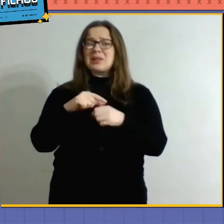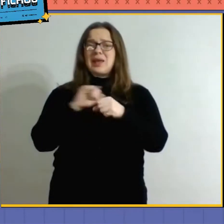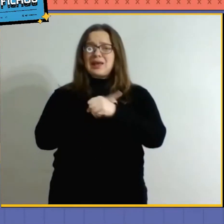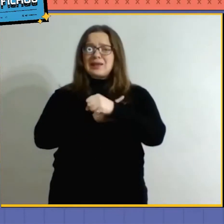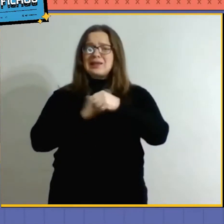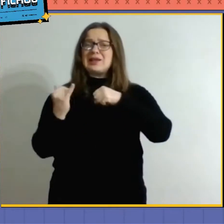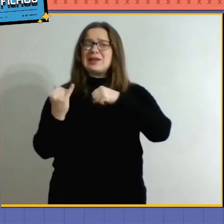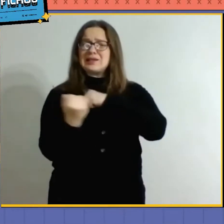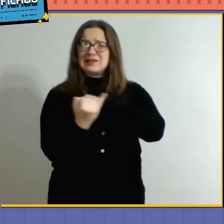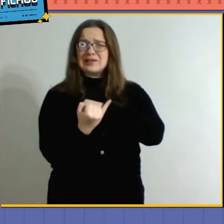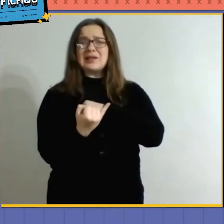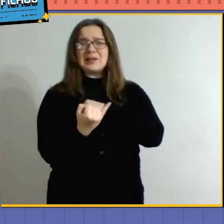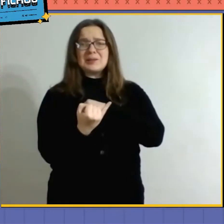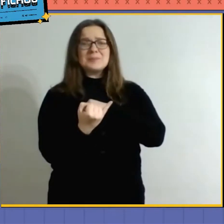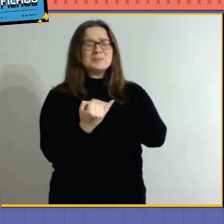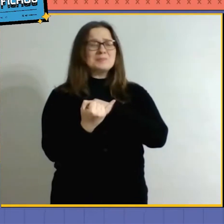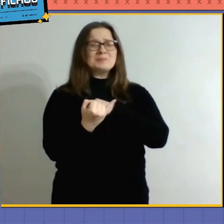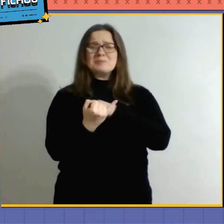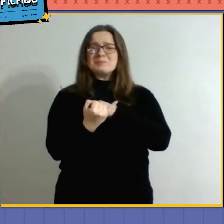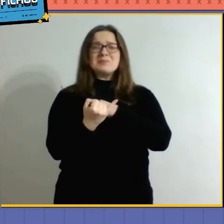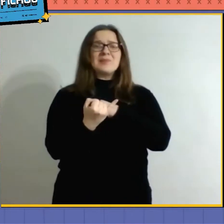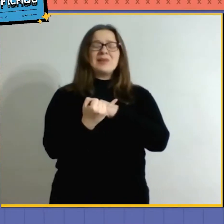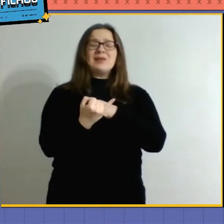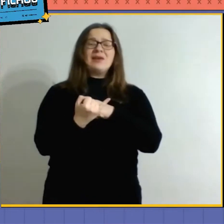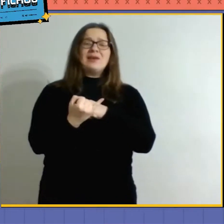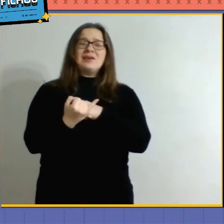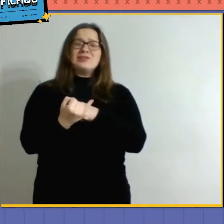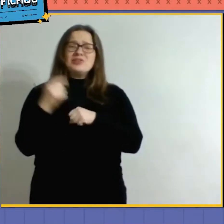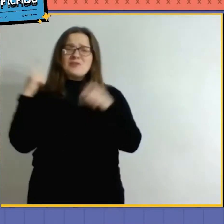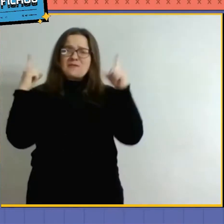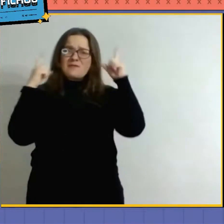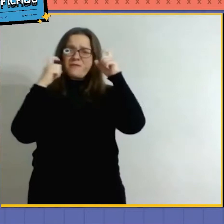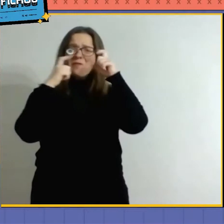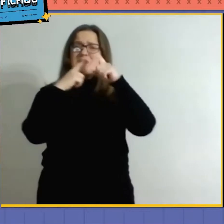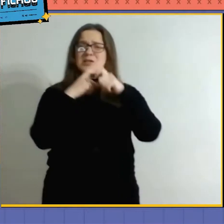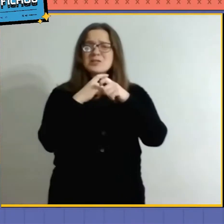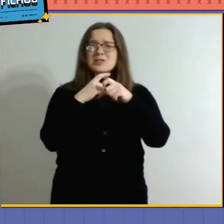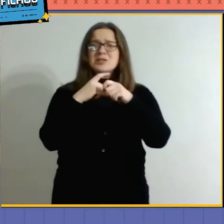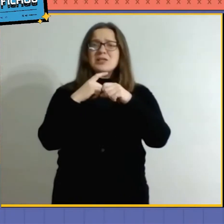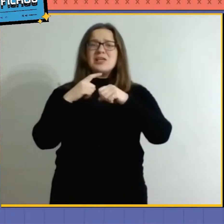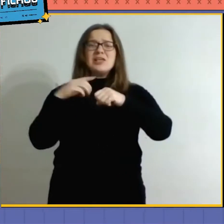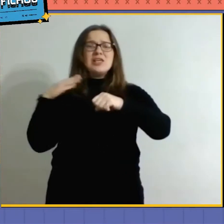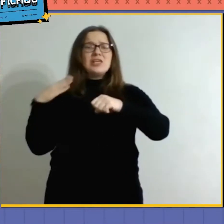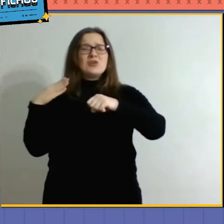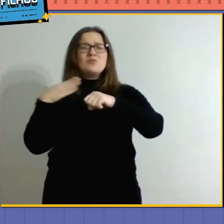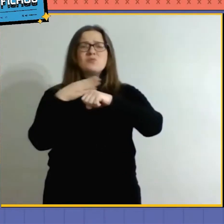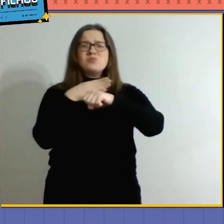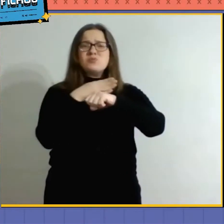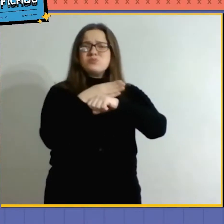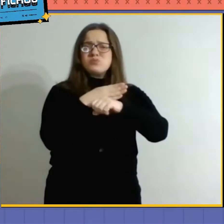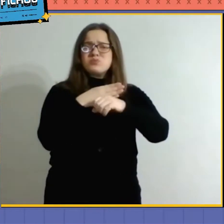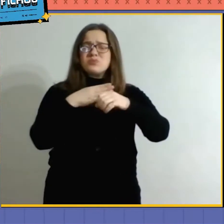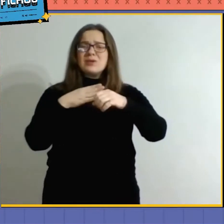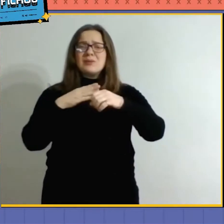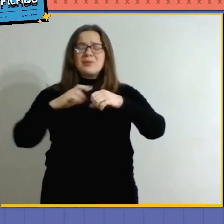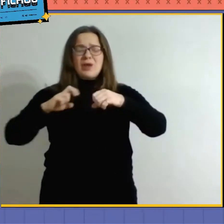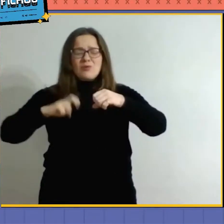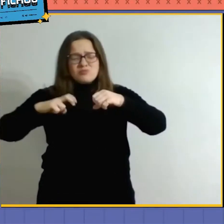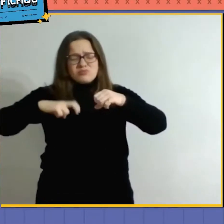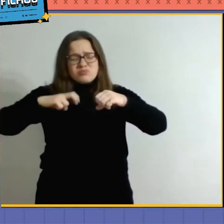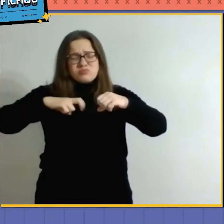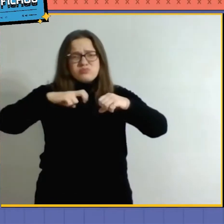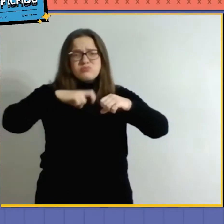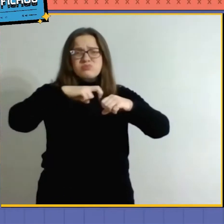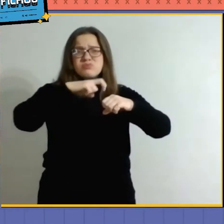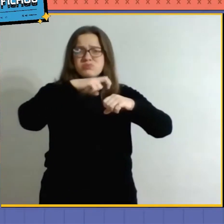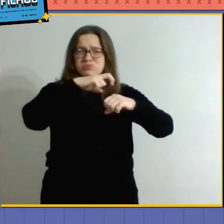entrincheirados vocês não estavam bem protegidos e para chegar até esse japoneses eles tinham que subir por até o cume